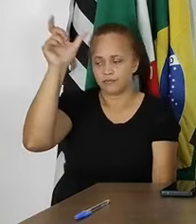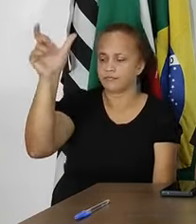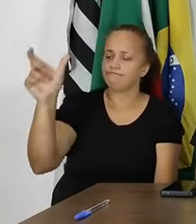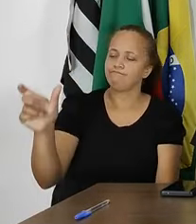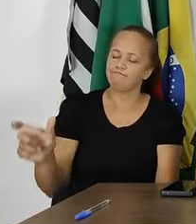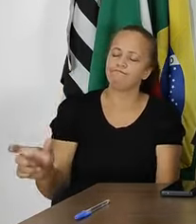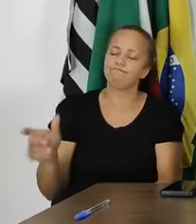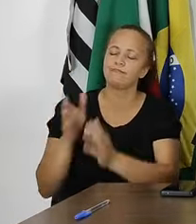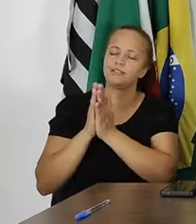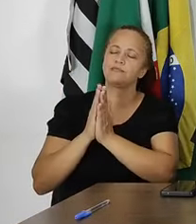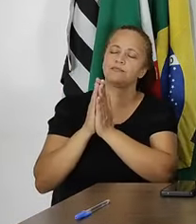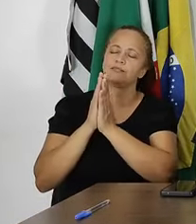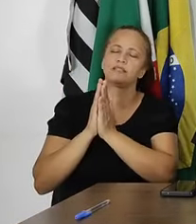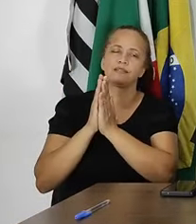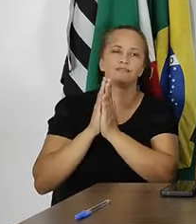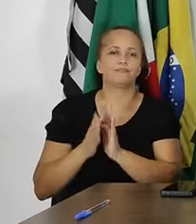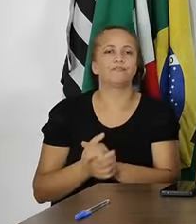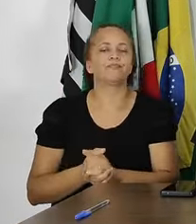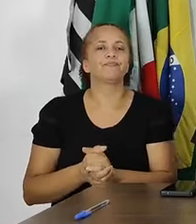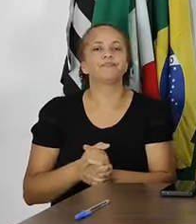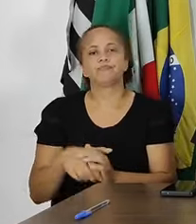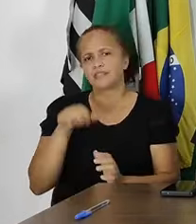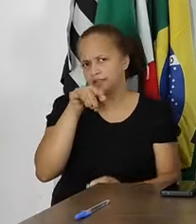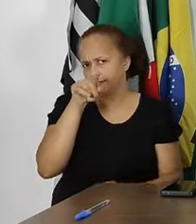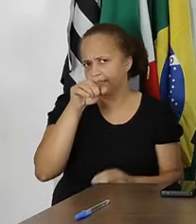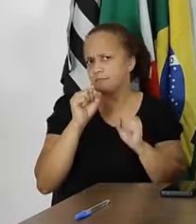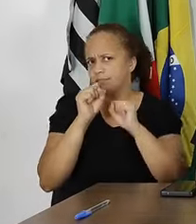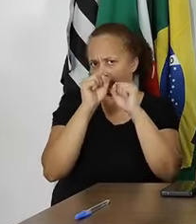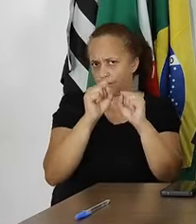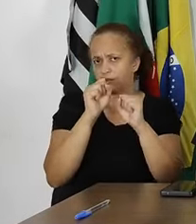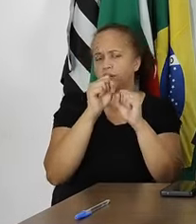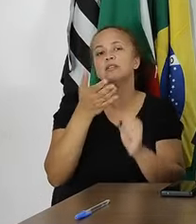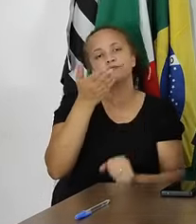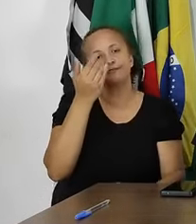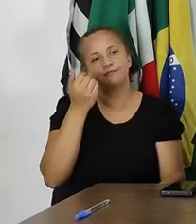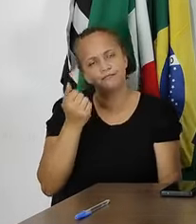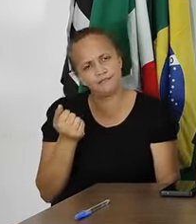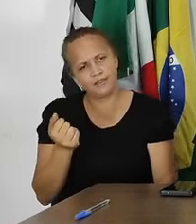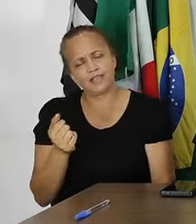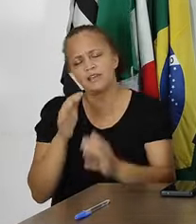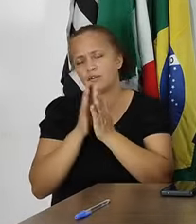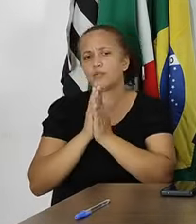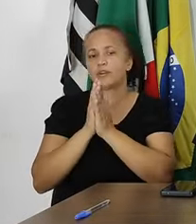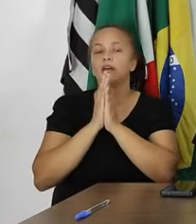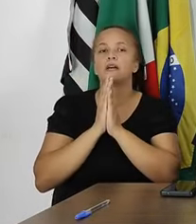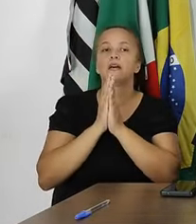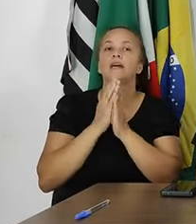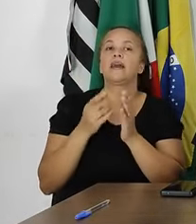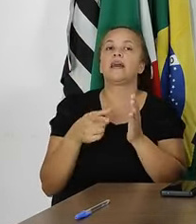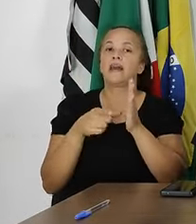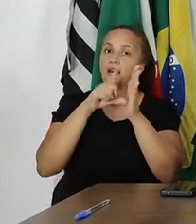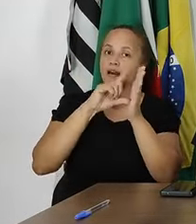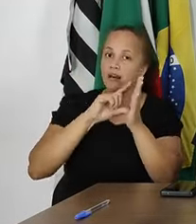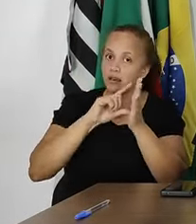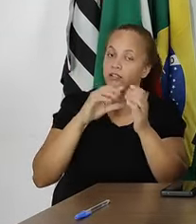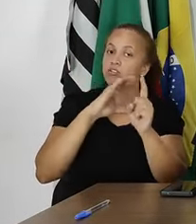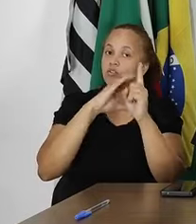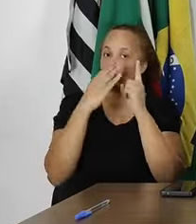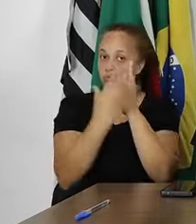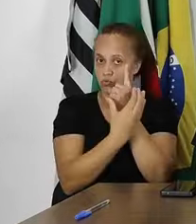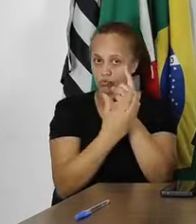às 17 horas. Então, se você pode, se tem condições, venha estar uma hora antes do culto para orar, para